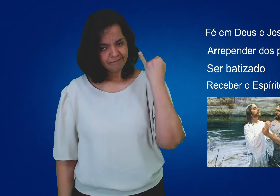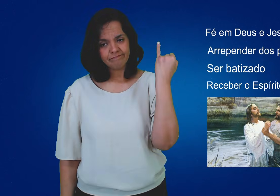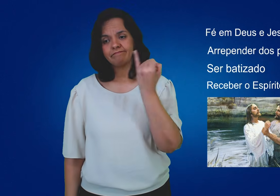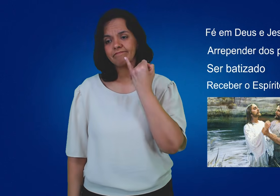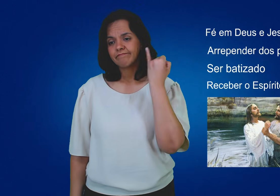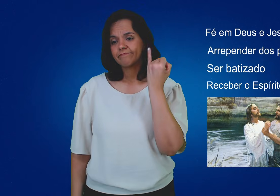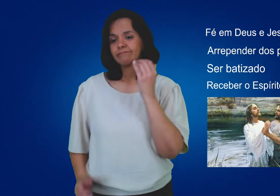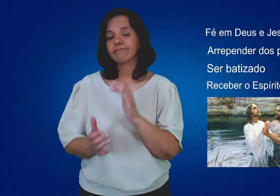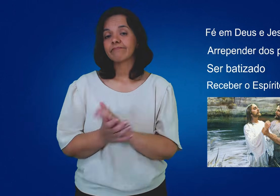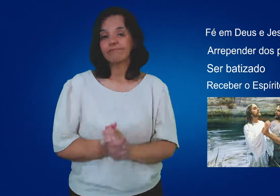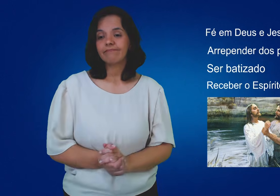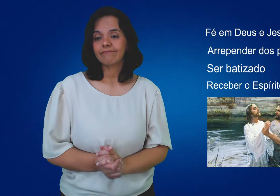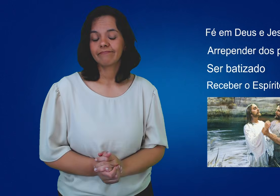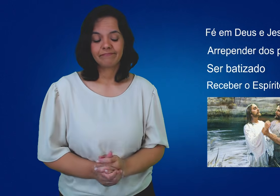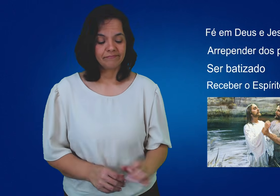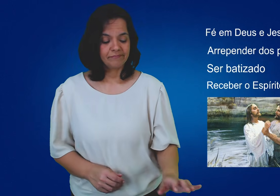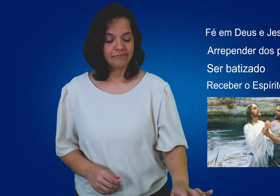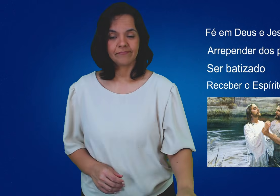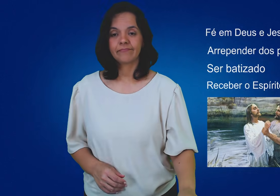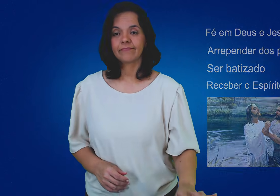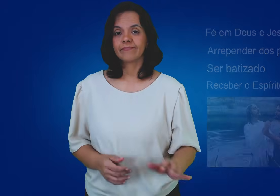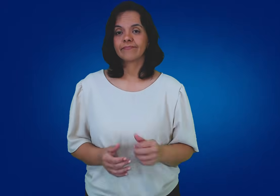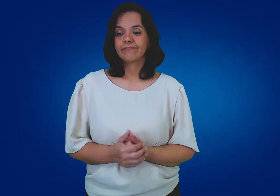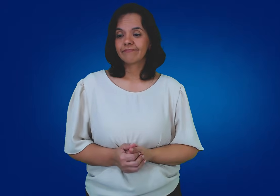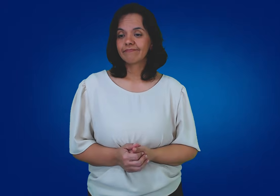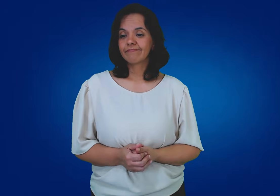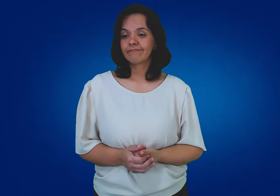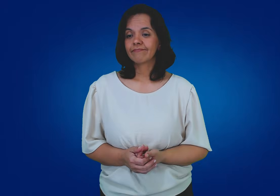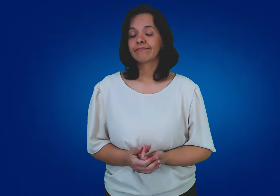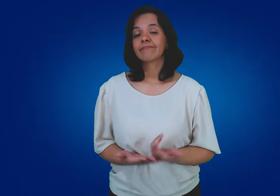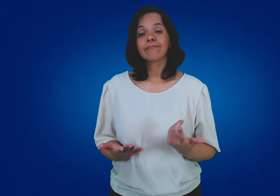ensinar essa doutrina que é tão importante.